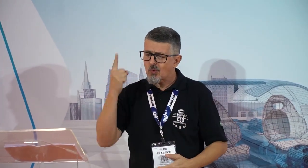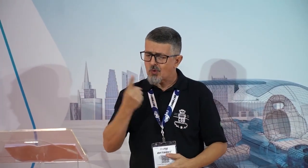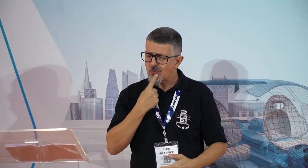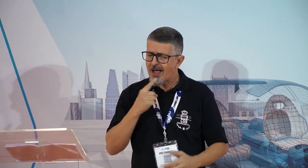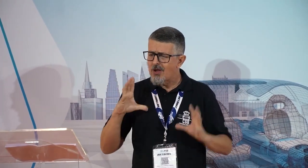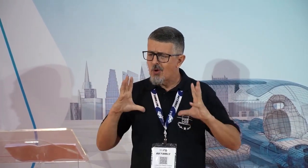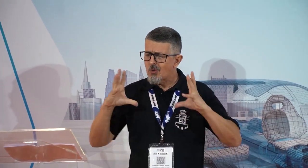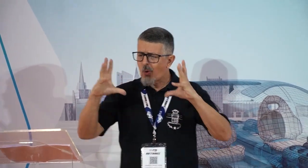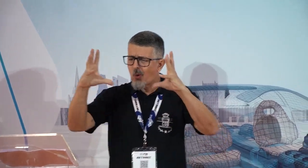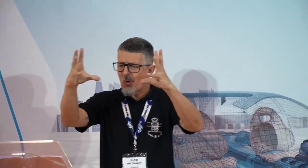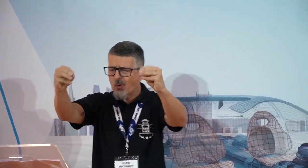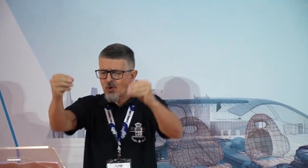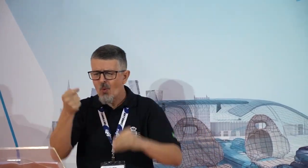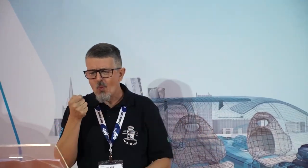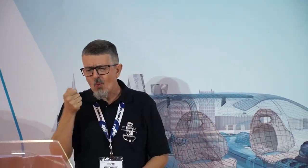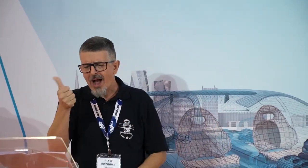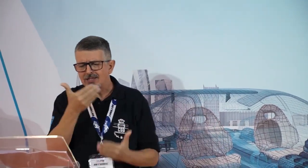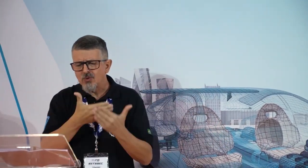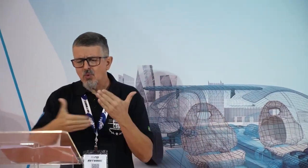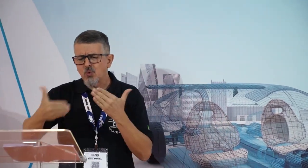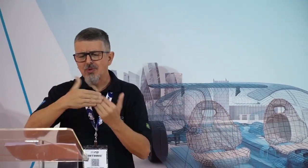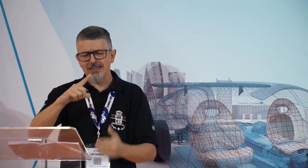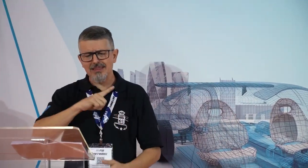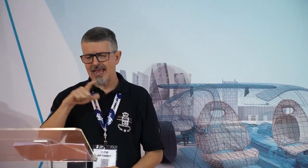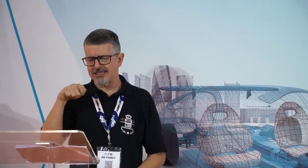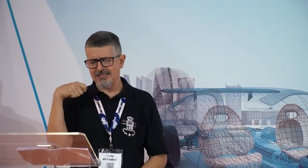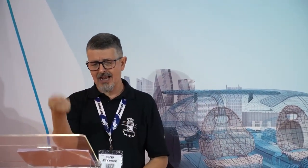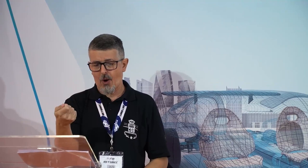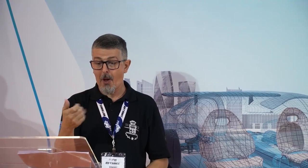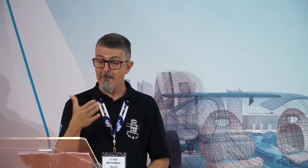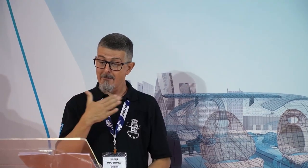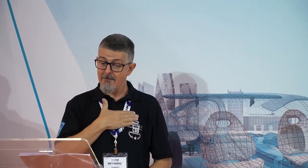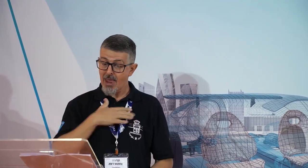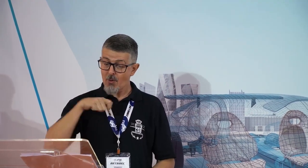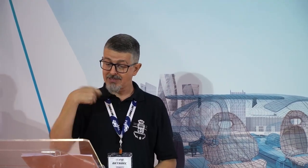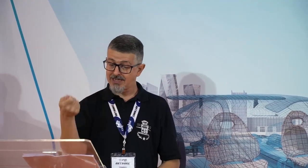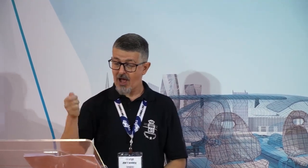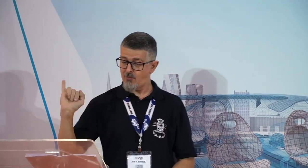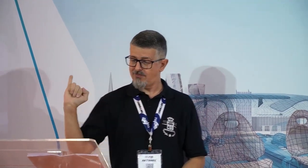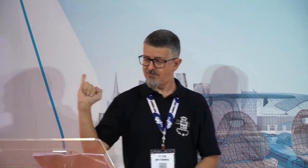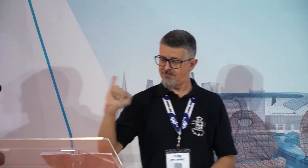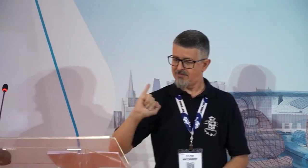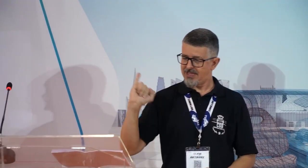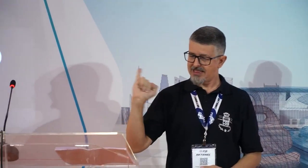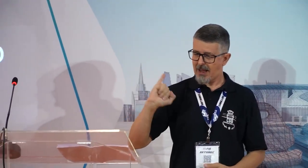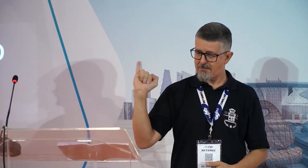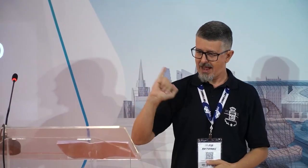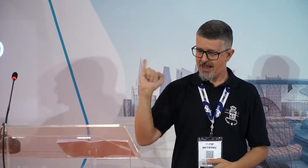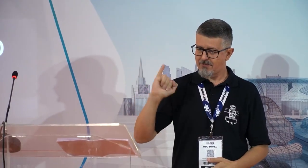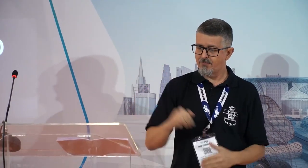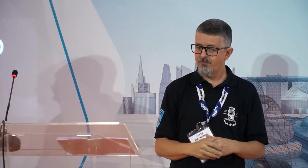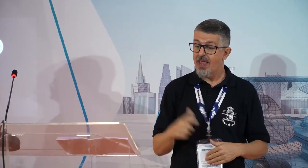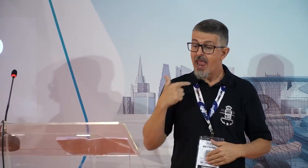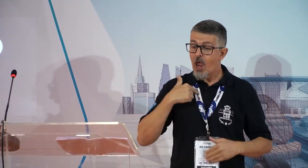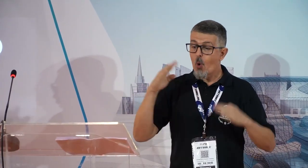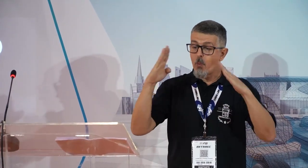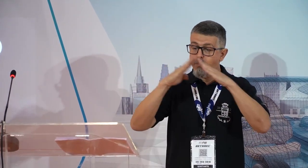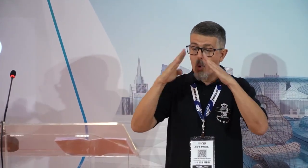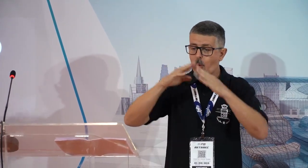A comunidade surda toda, quase todo mundo na comunidade tem sinal. E o meu nome é